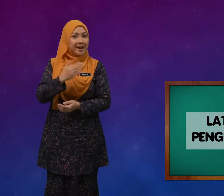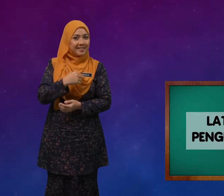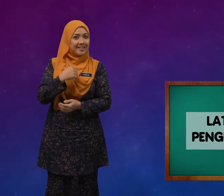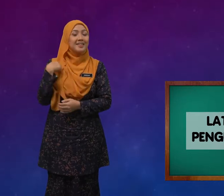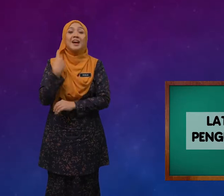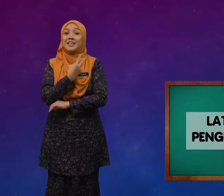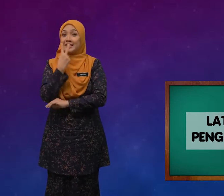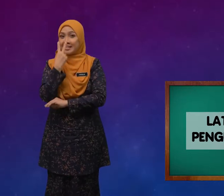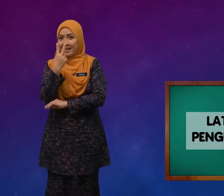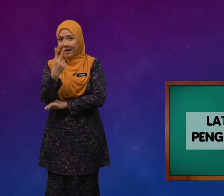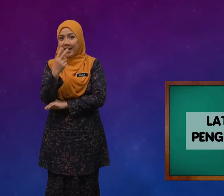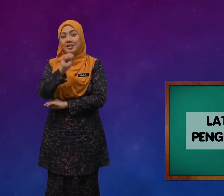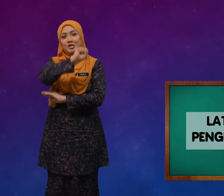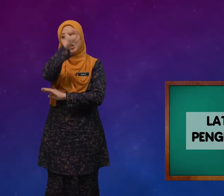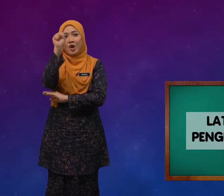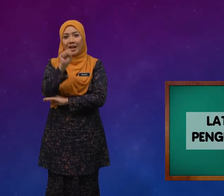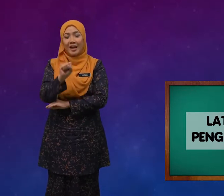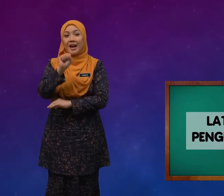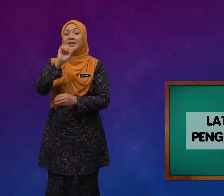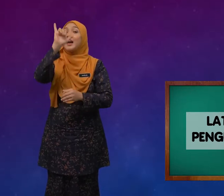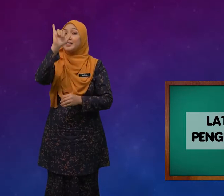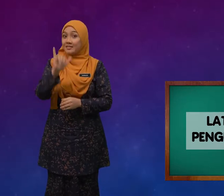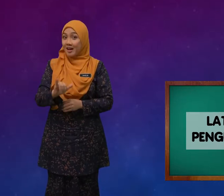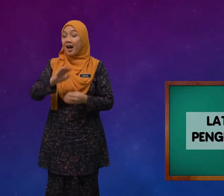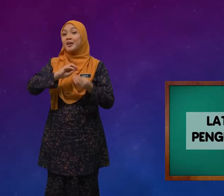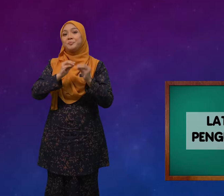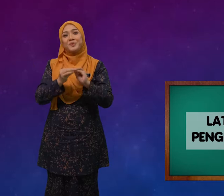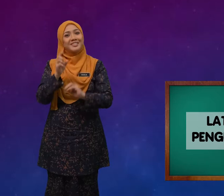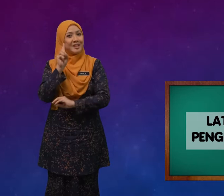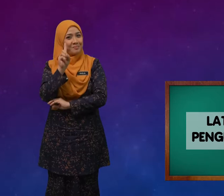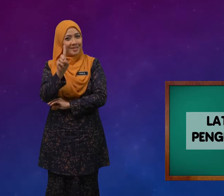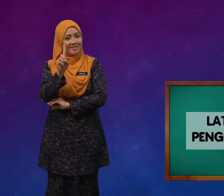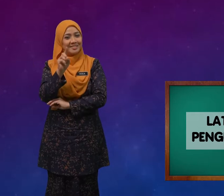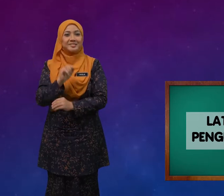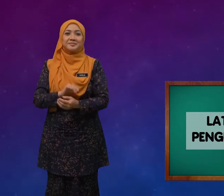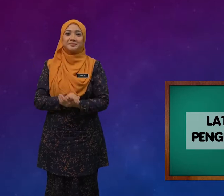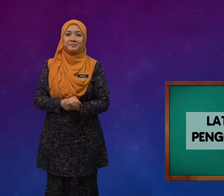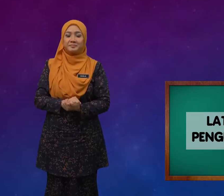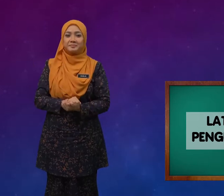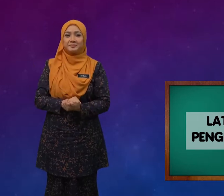Mari kita lihat soalan yang pertama.